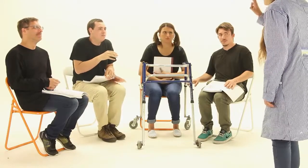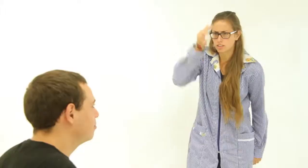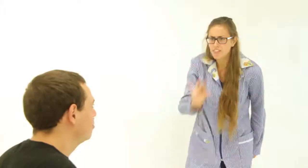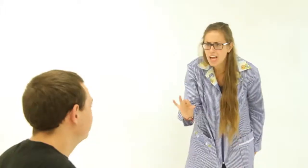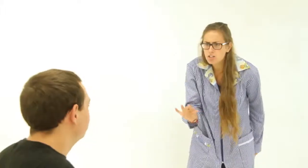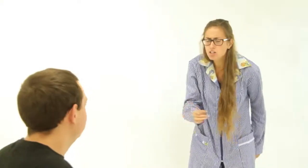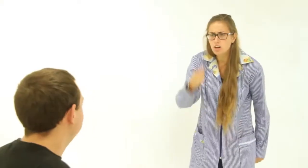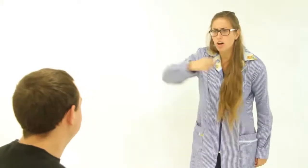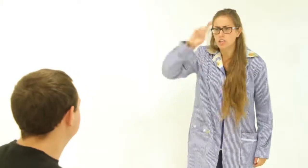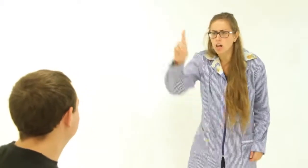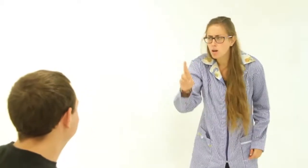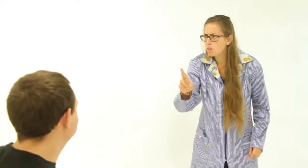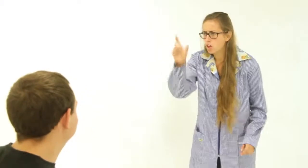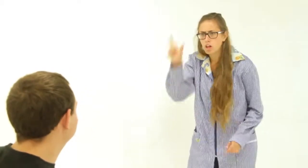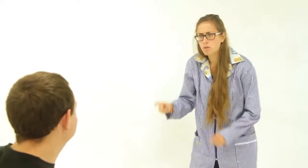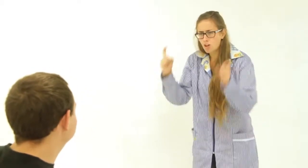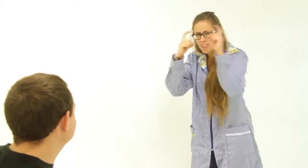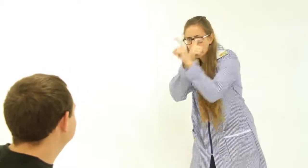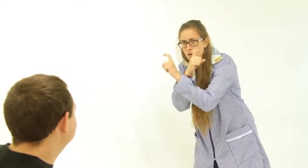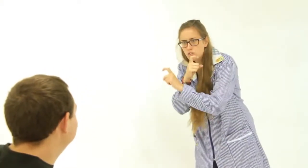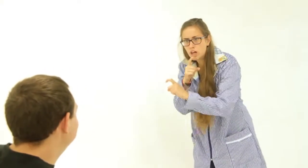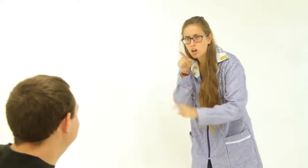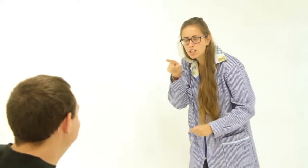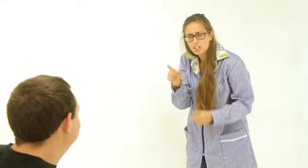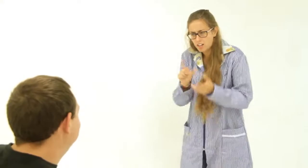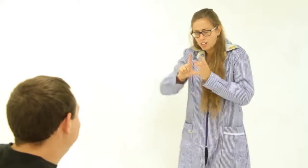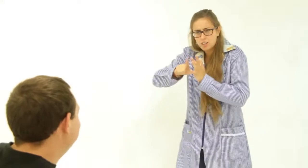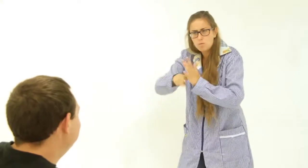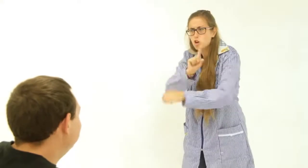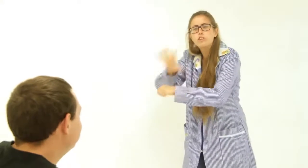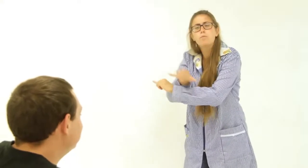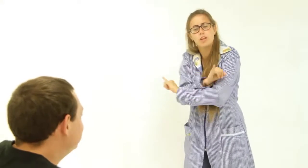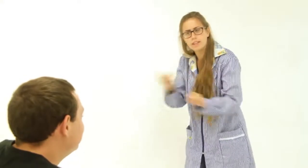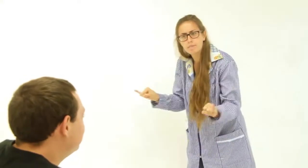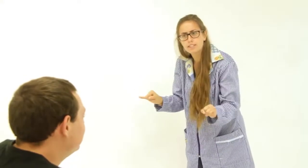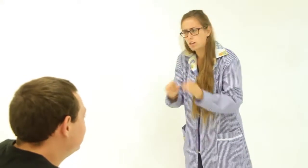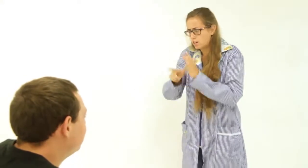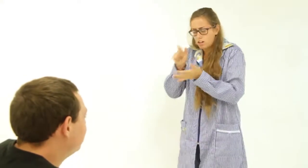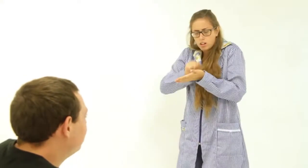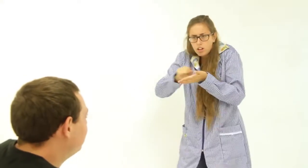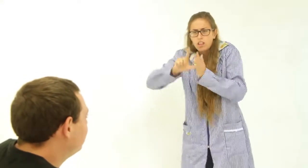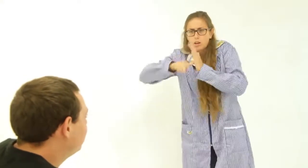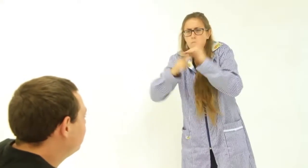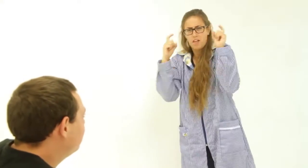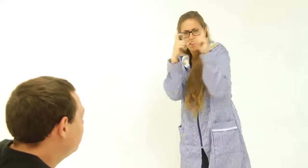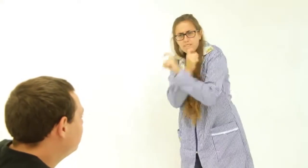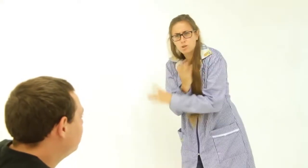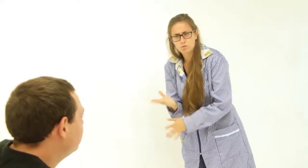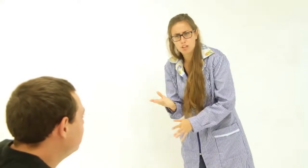Para un poquito, ¿qué es eso? ¿Qué falta de respeto? Tiene dificultades, ¿eh? Demora un poco, ¿y qué tiene? ¿Qué tiene? Aunque demore en leer y en